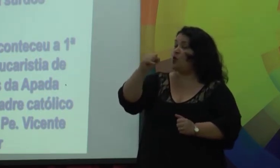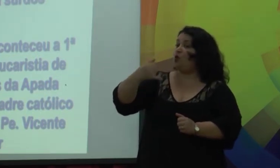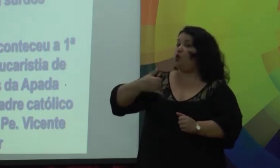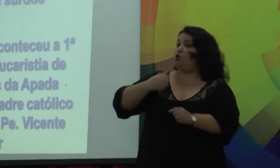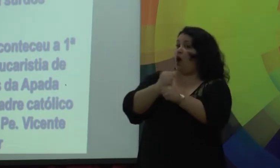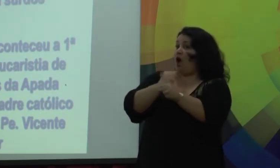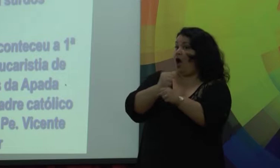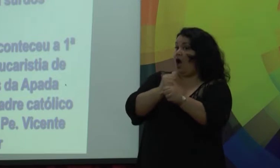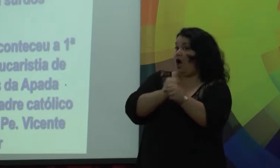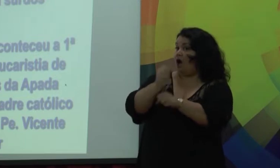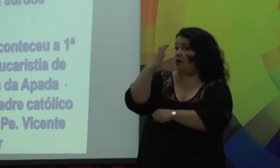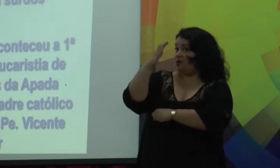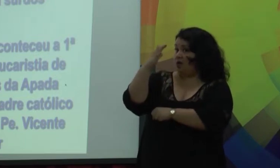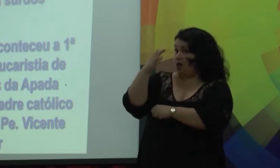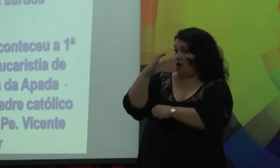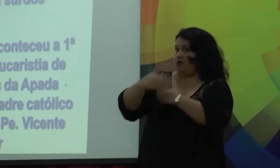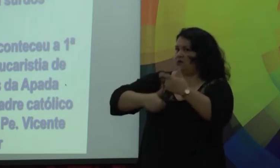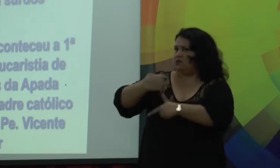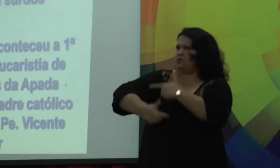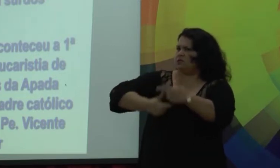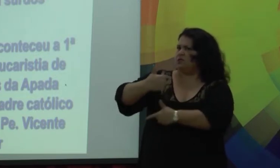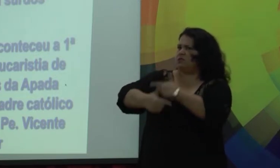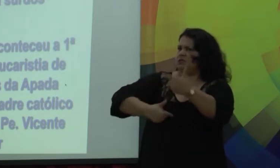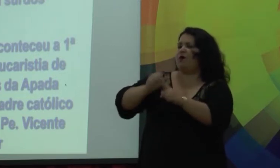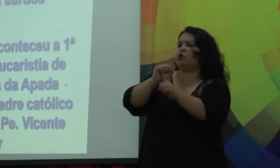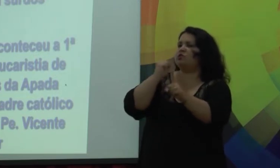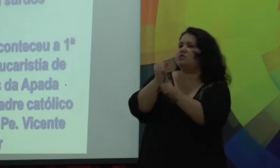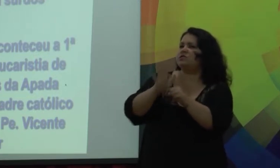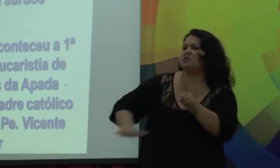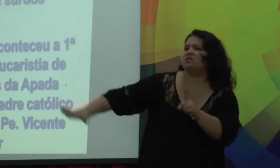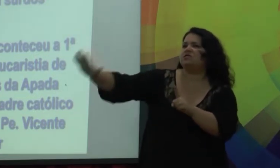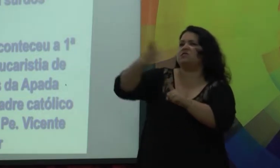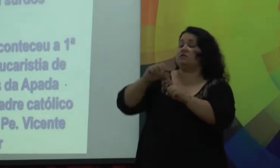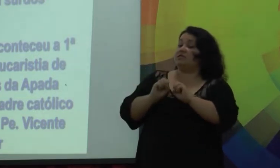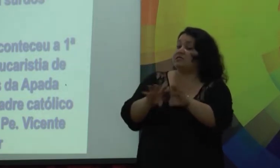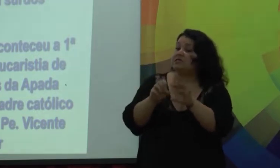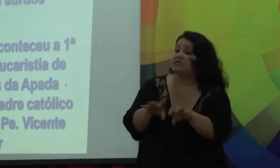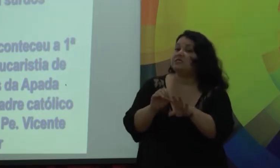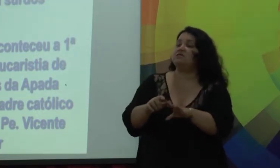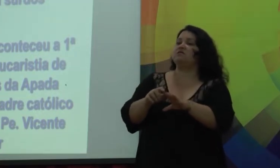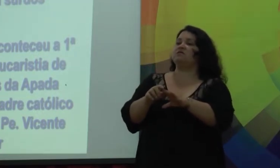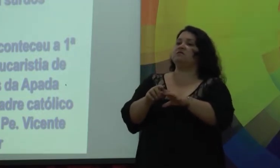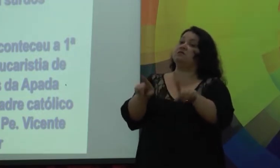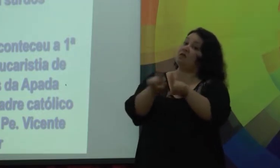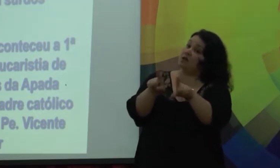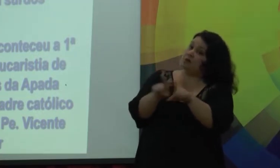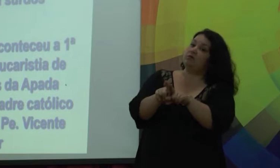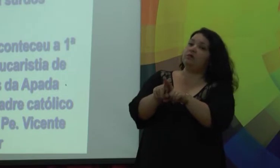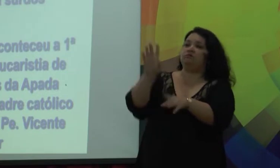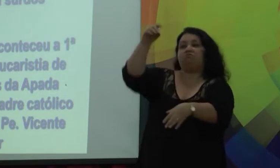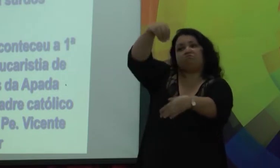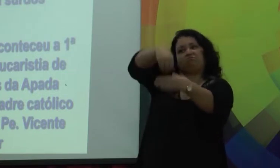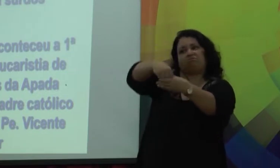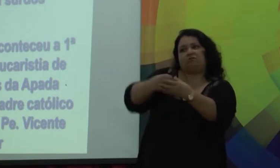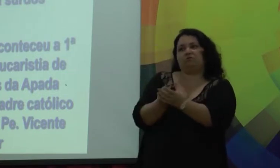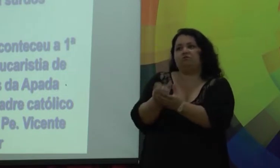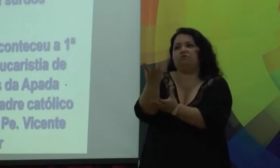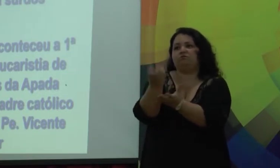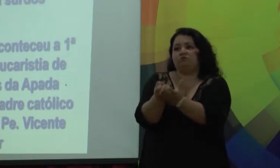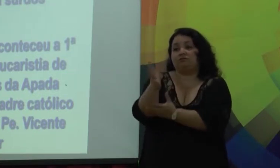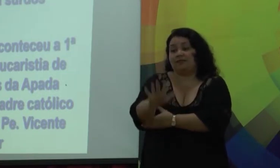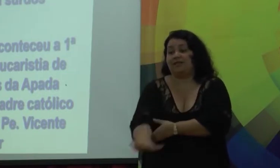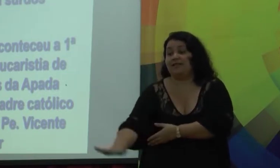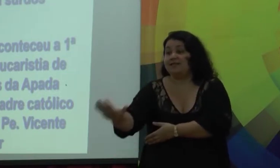de Niterói. Se dedica a várias tarefas sociais e doutrinárias, entre elas a evangelização de